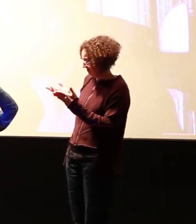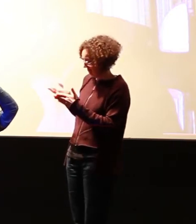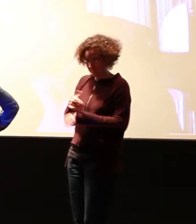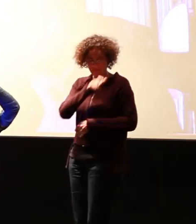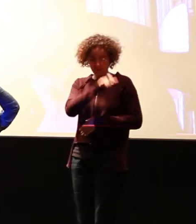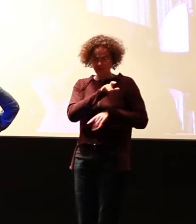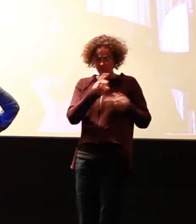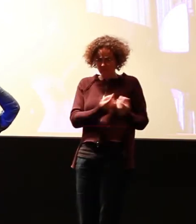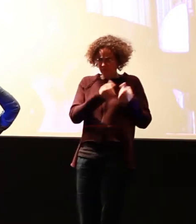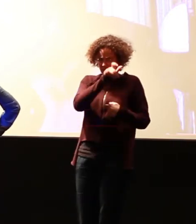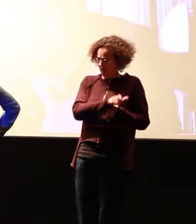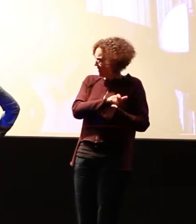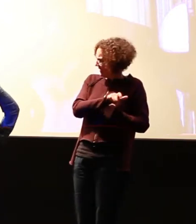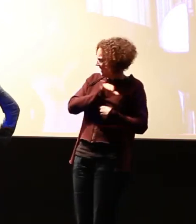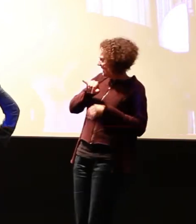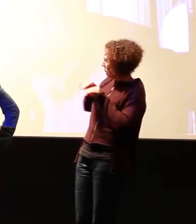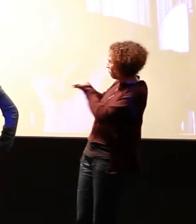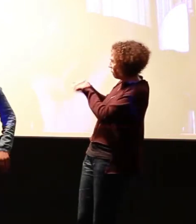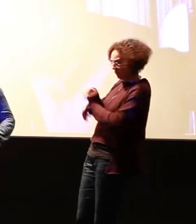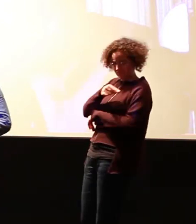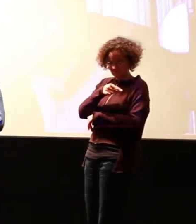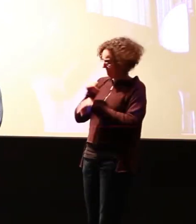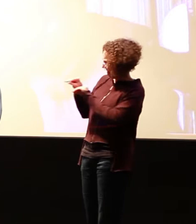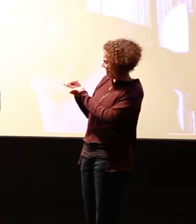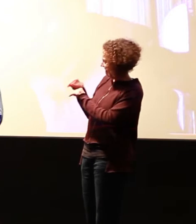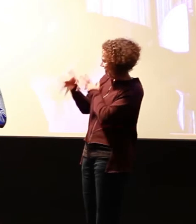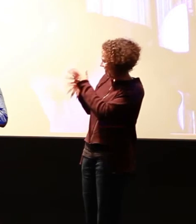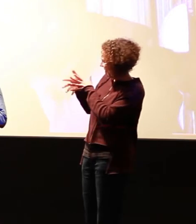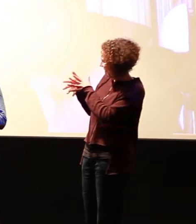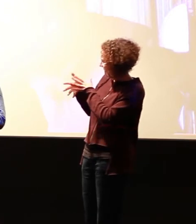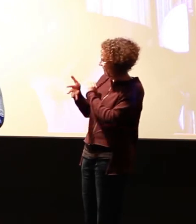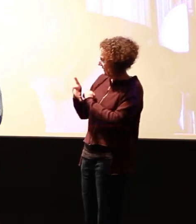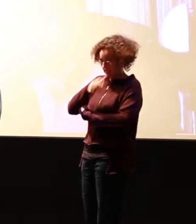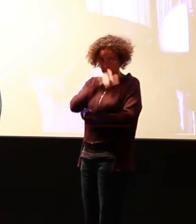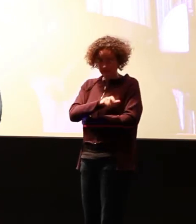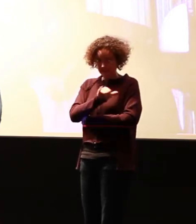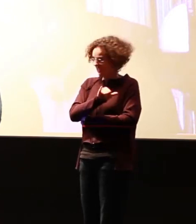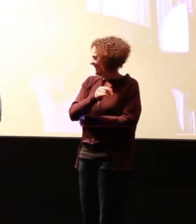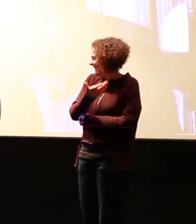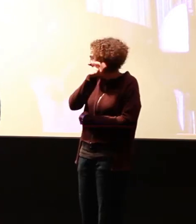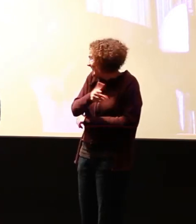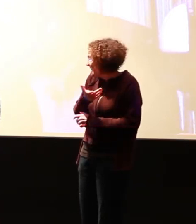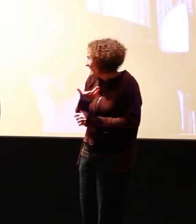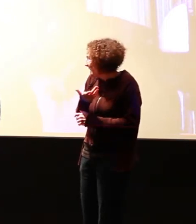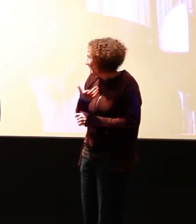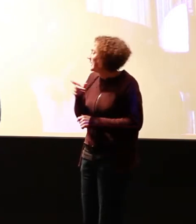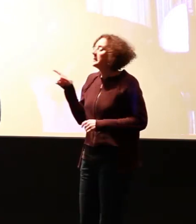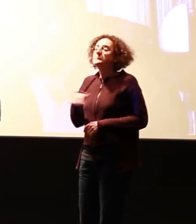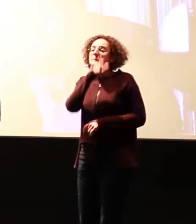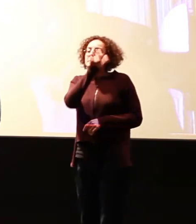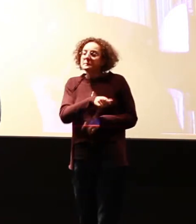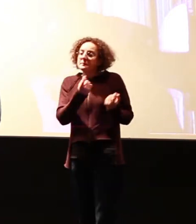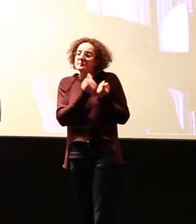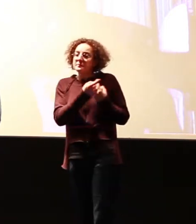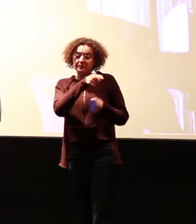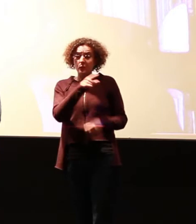enseigné? Qui vous a montré ce qu'il fallait faire? Comment la manière de signer? Vous avez vu, c'est qui le coach? En fait, le coach, c'est